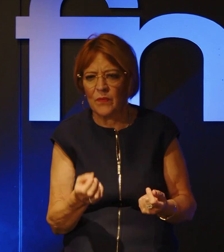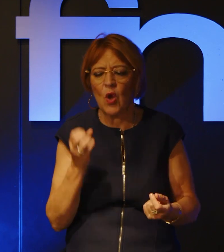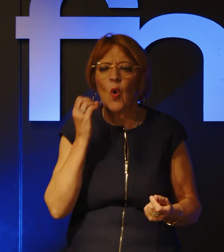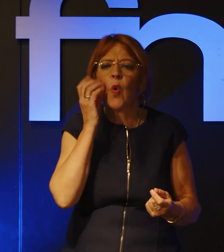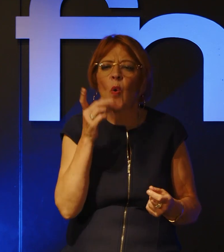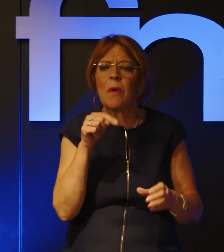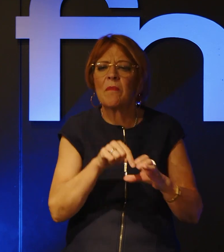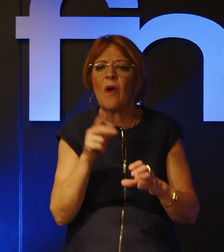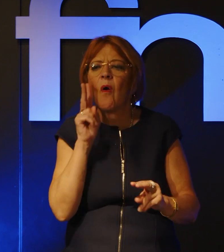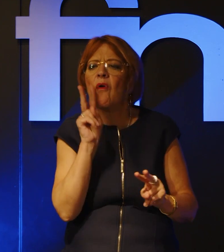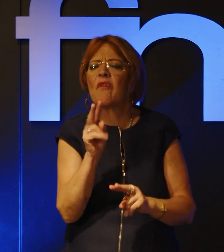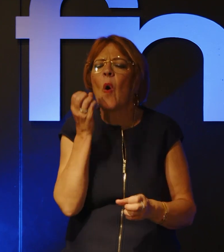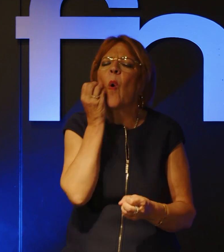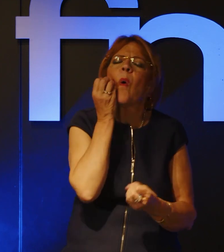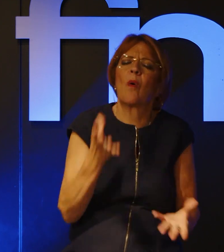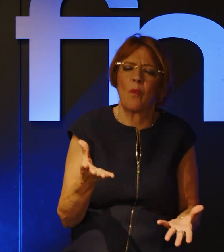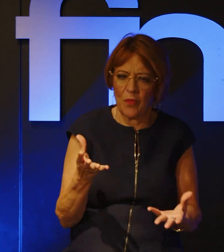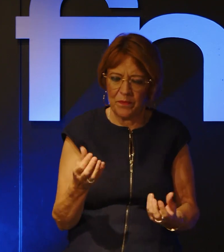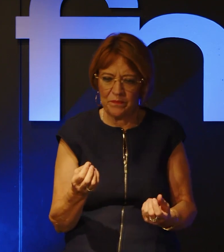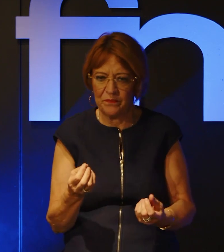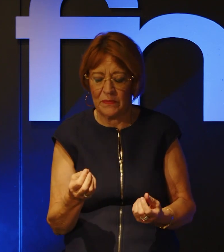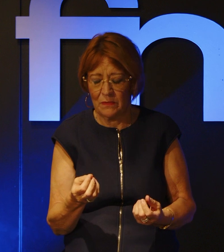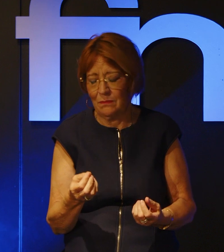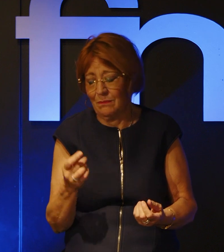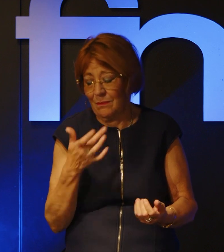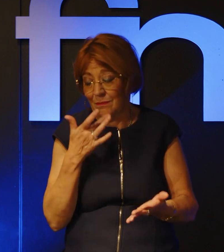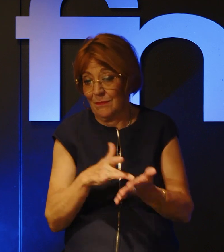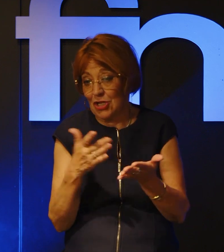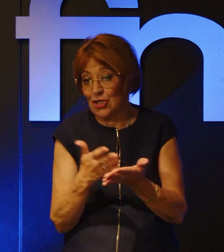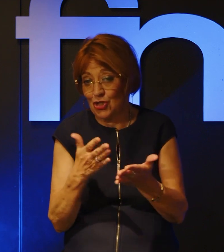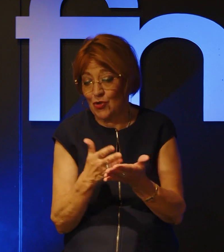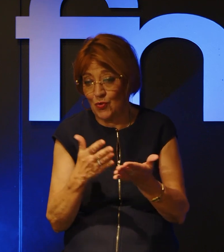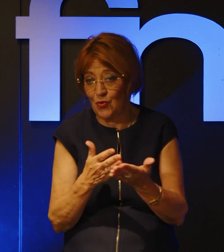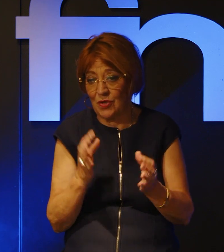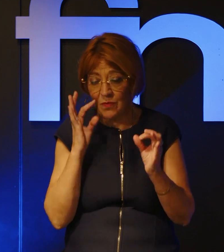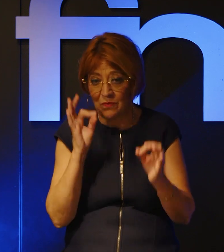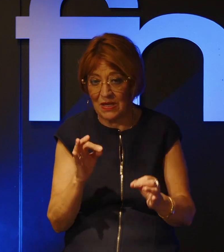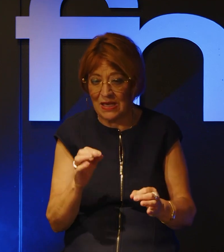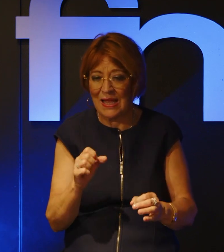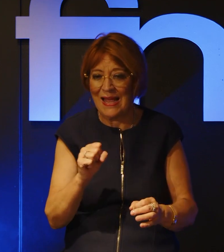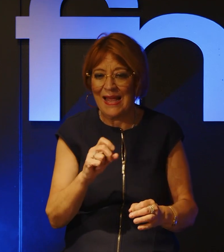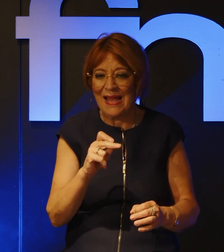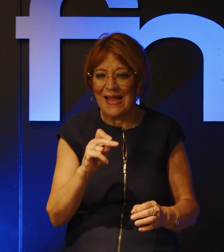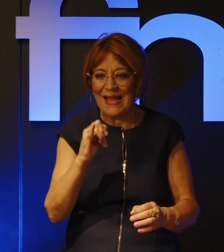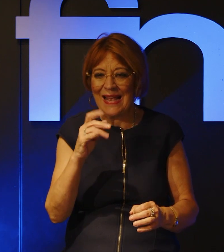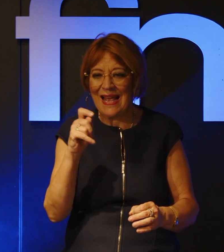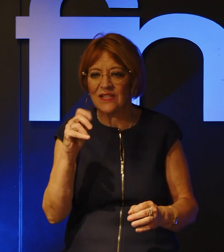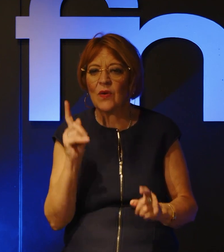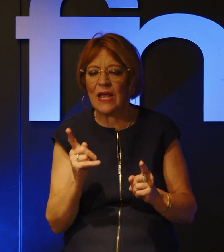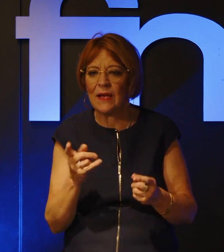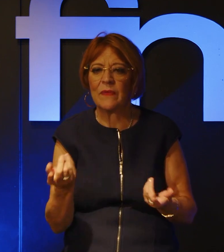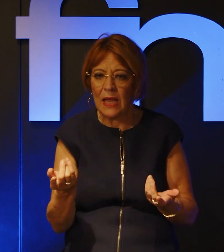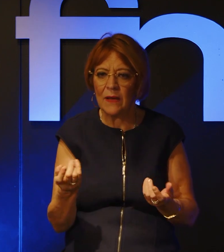é constituído o ver que na literatura específica se chama de gis não é o gis é o quê